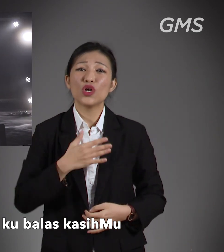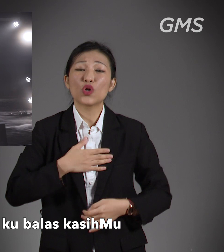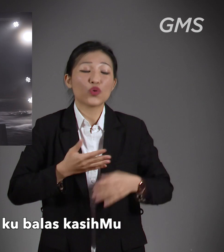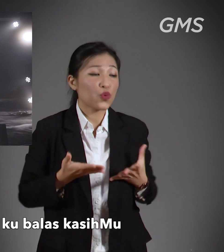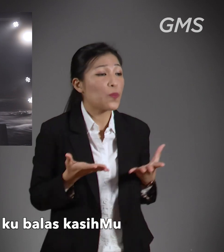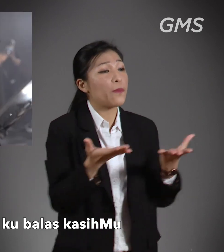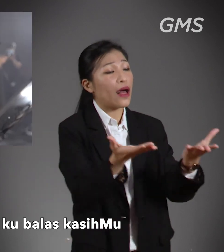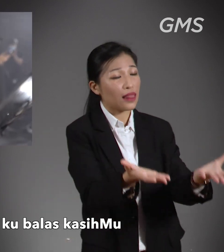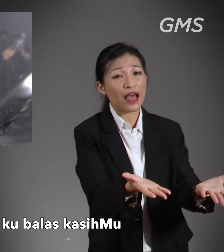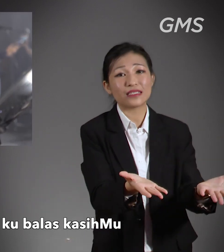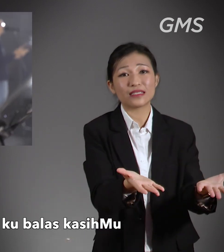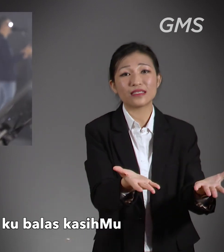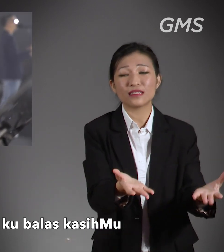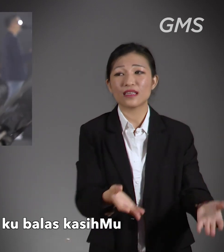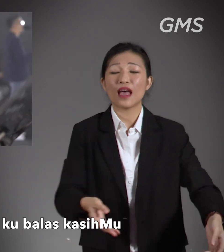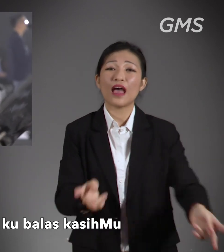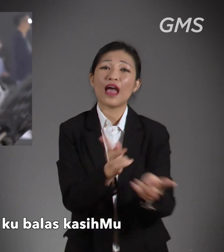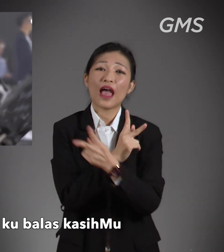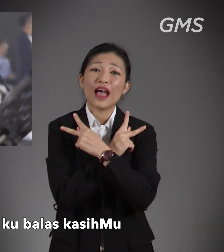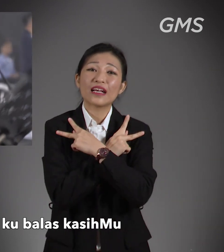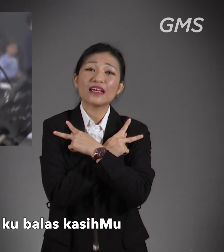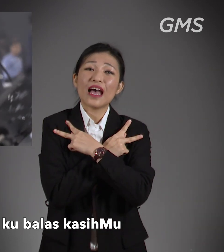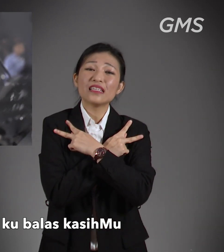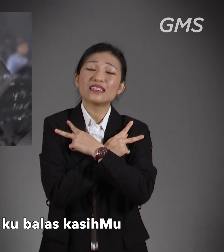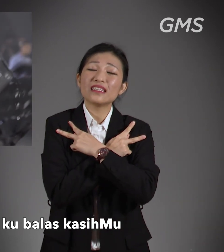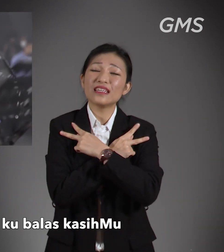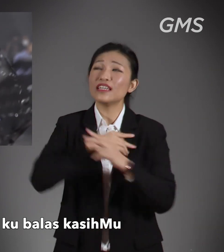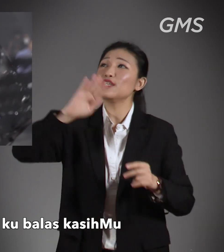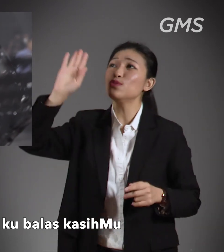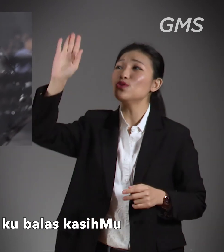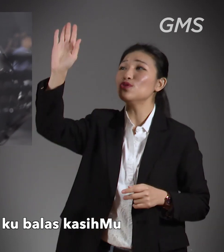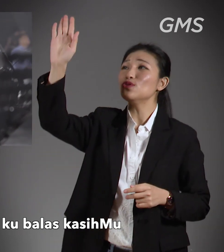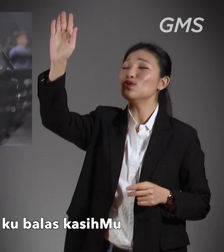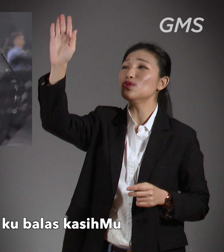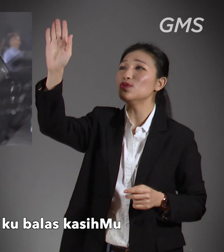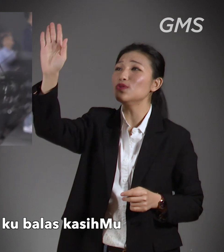apakah ku balas kasih-Mu?